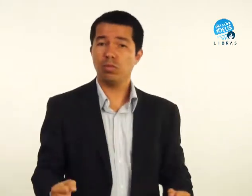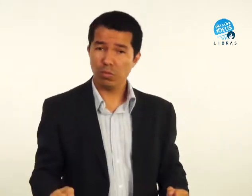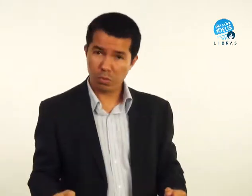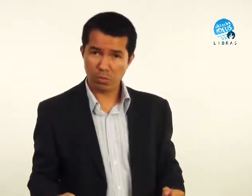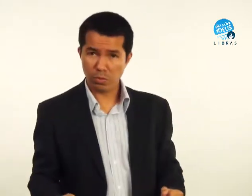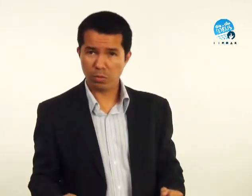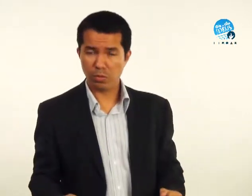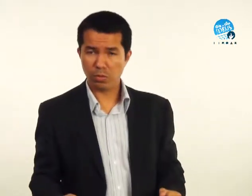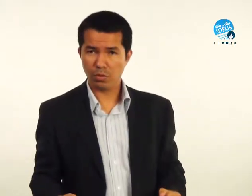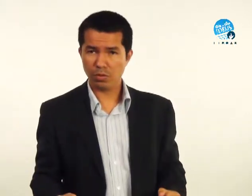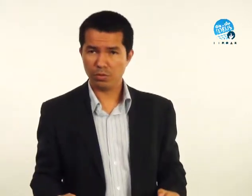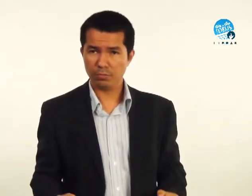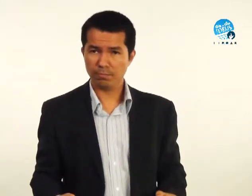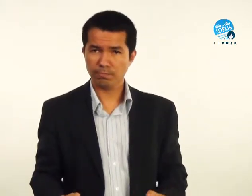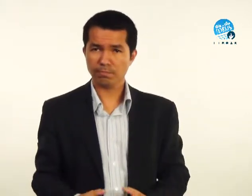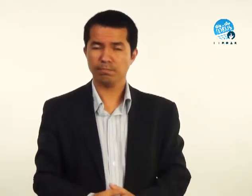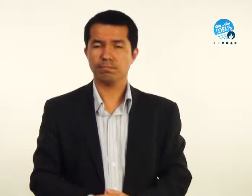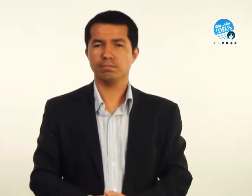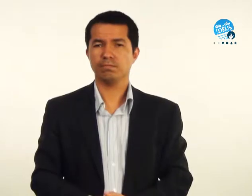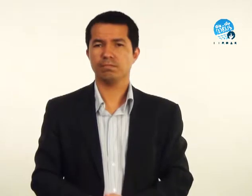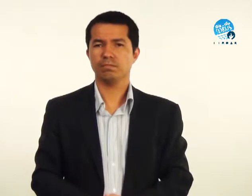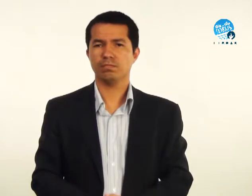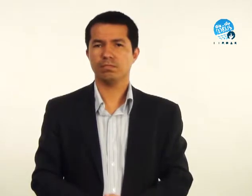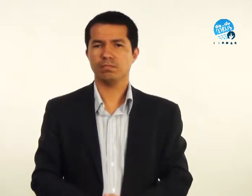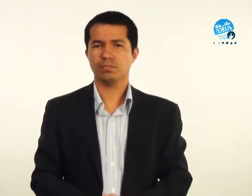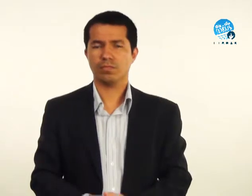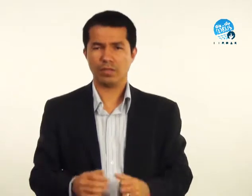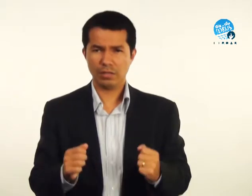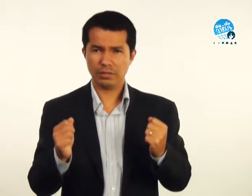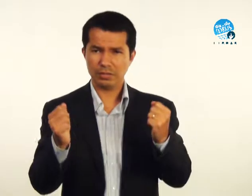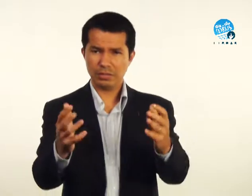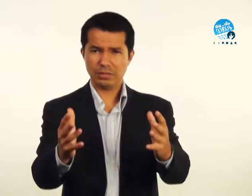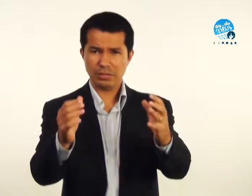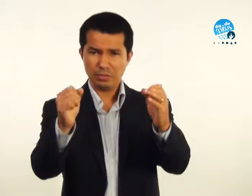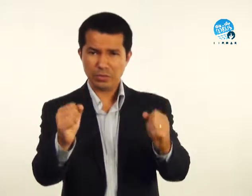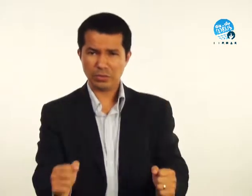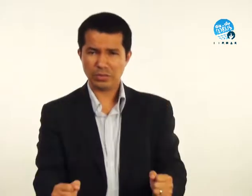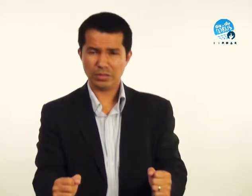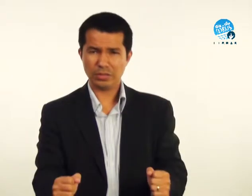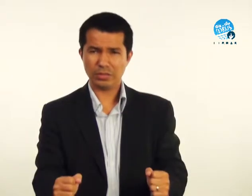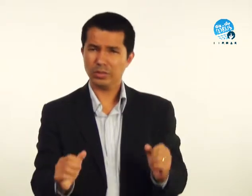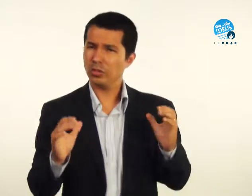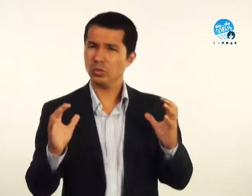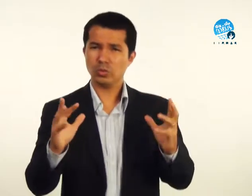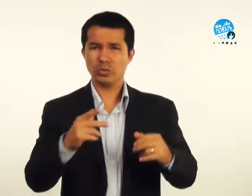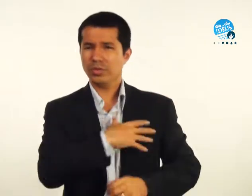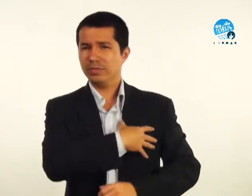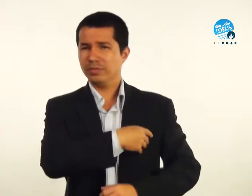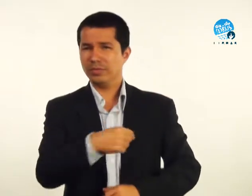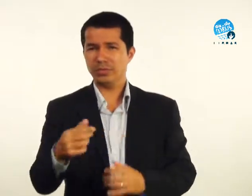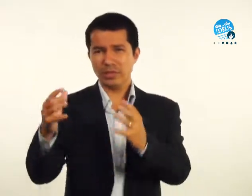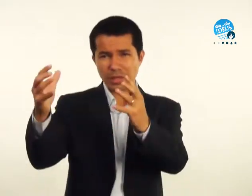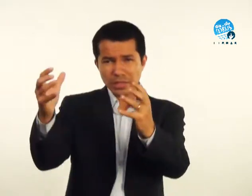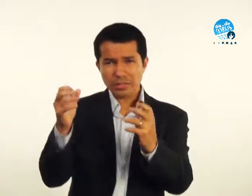Ele revestiria de poder os seus